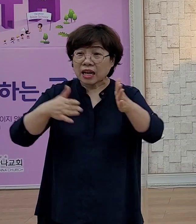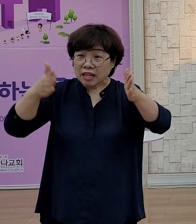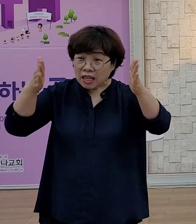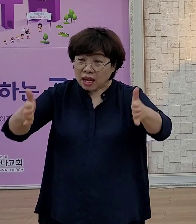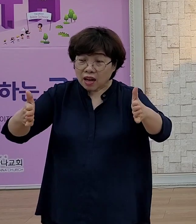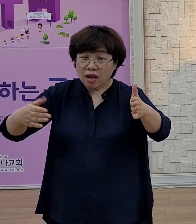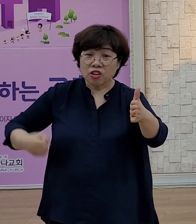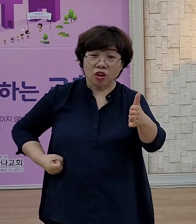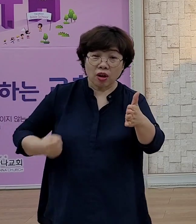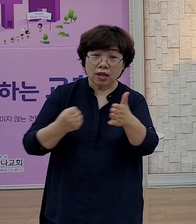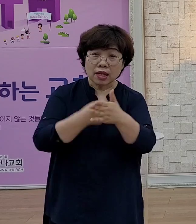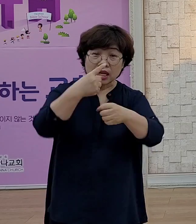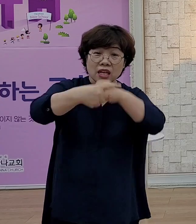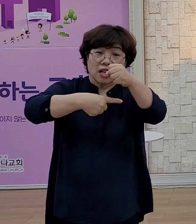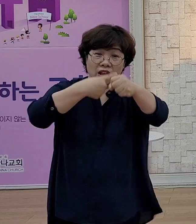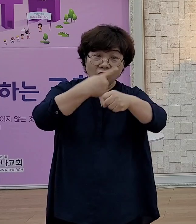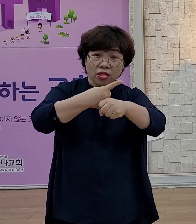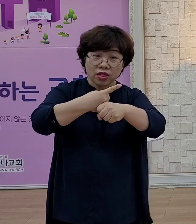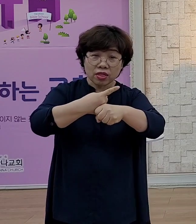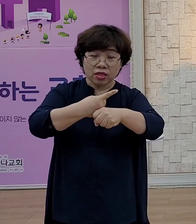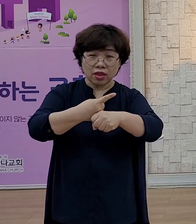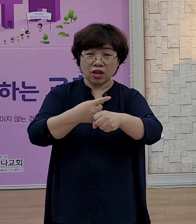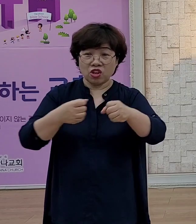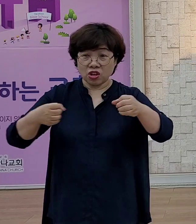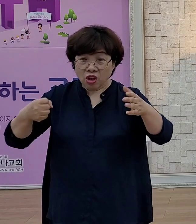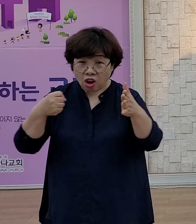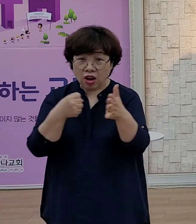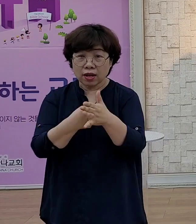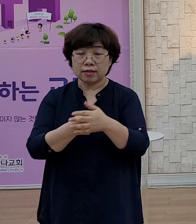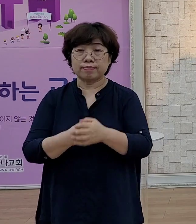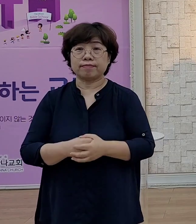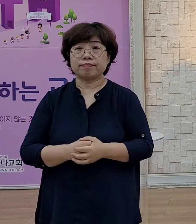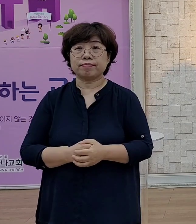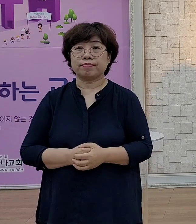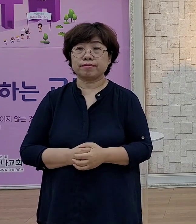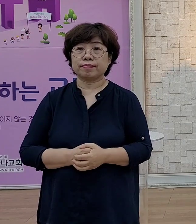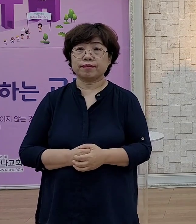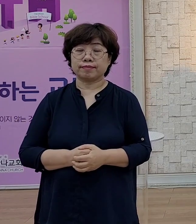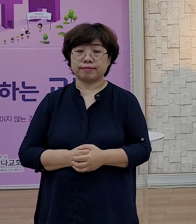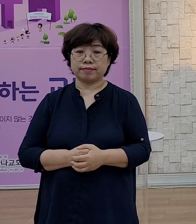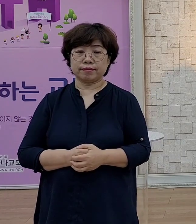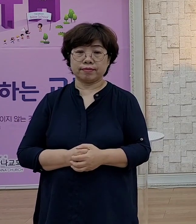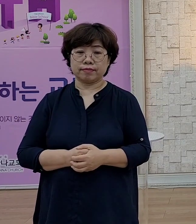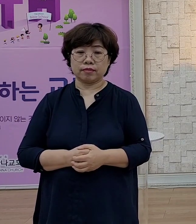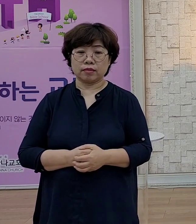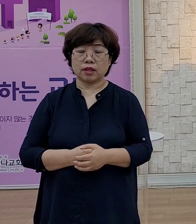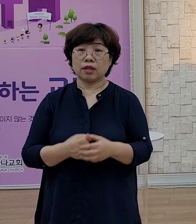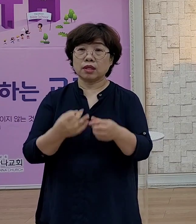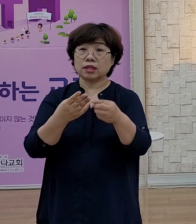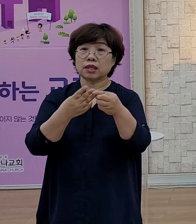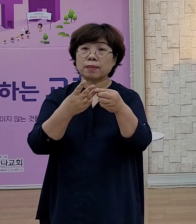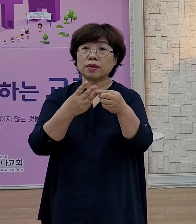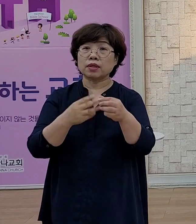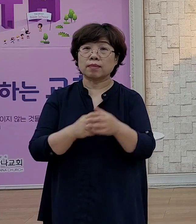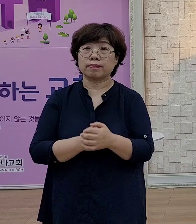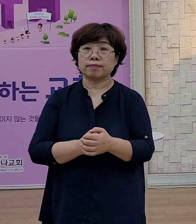내가 1년 동안 그 도시에 가서 1년 동안이라는 기간도 정확하게 정했습니다. 세